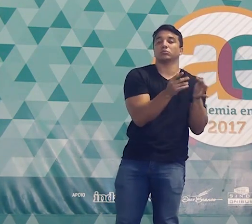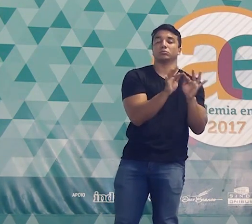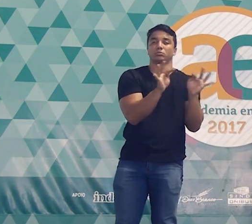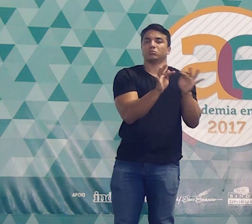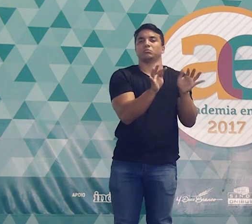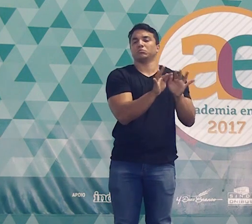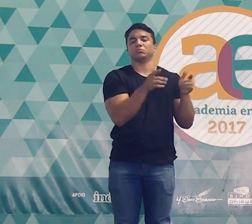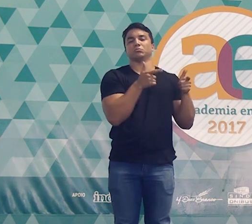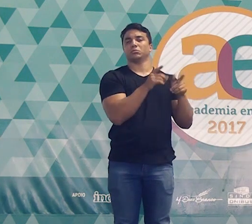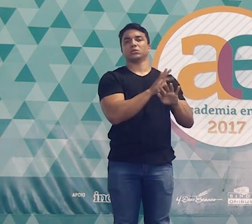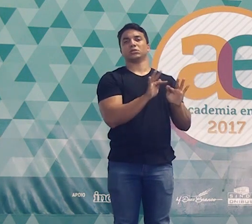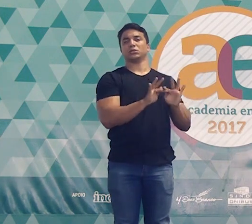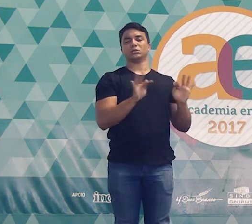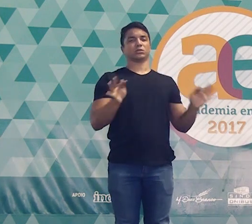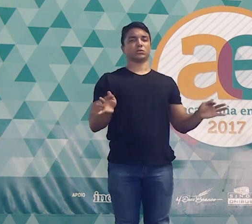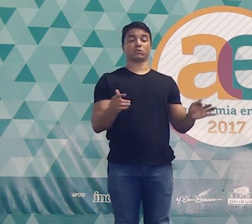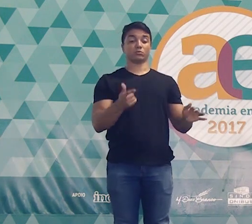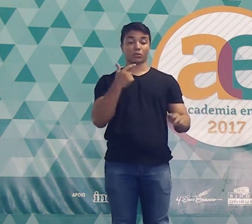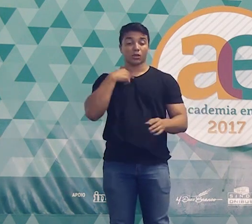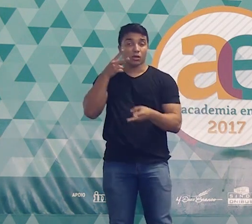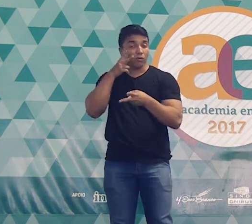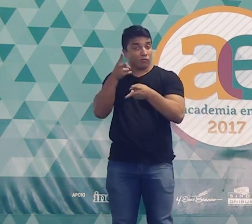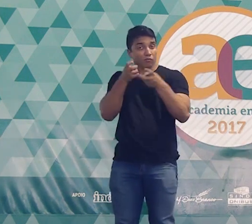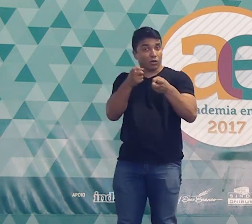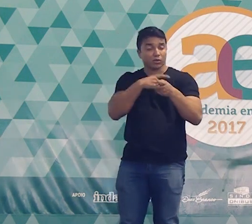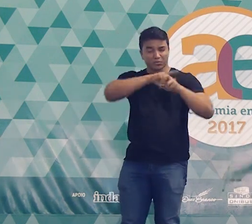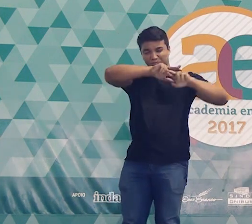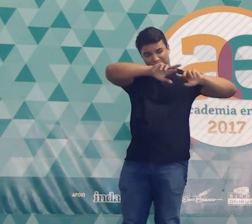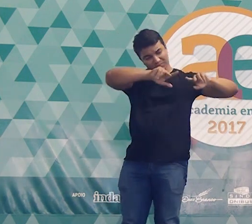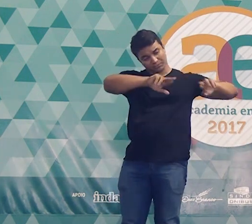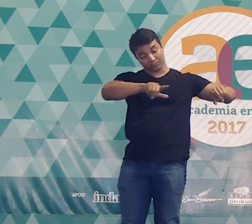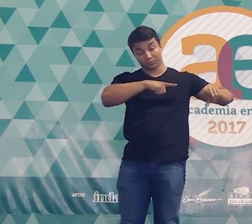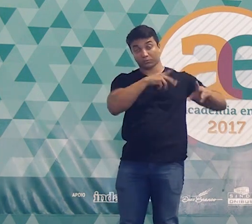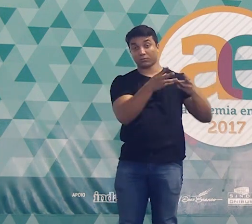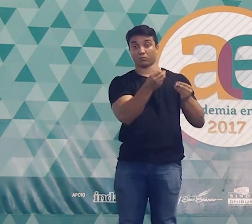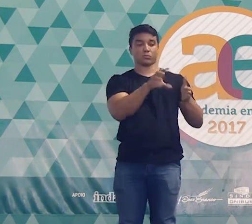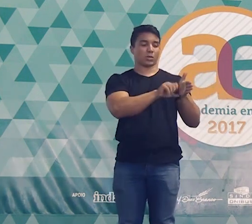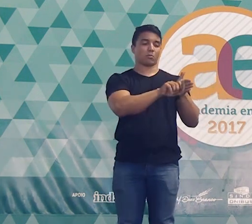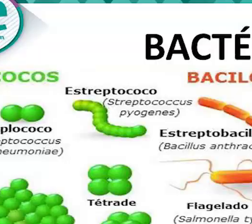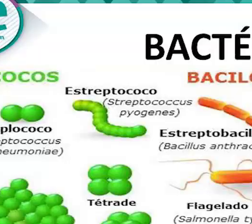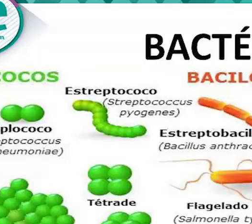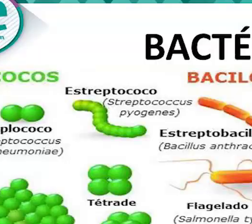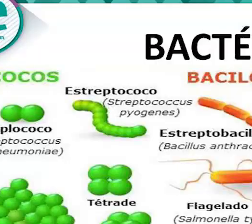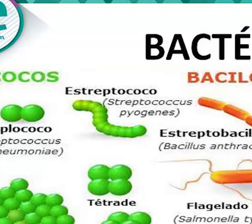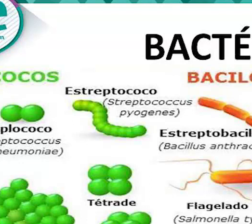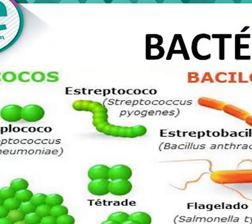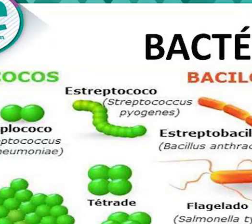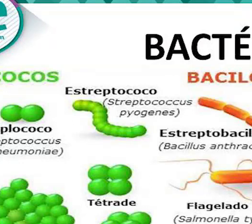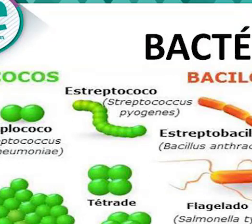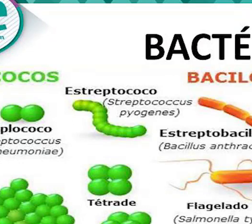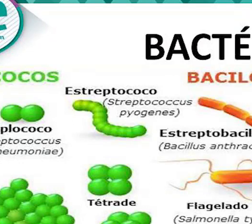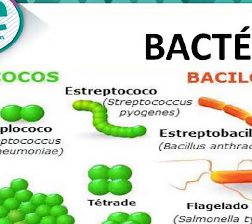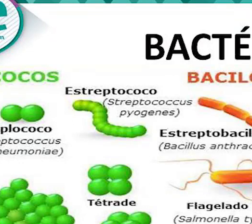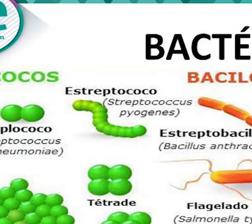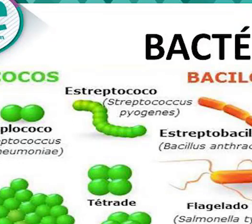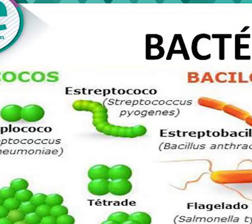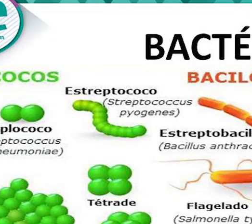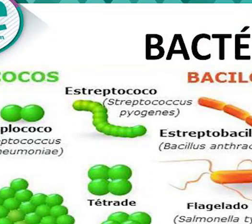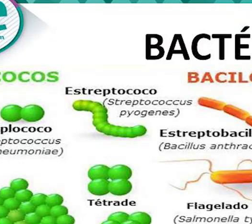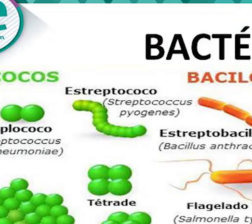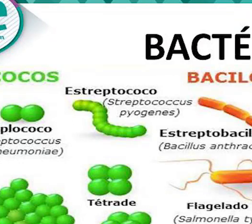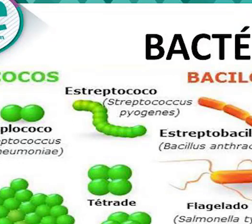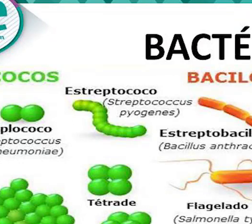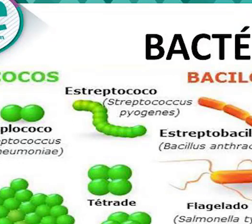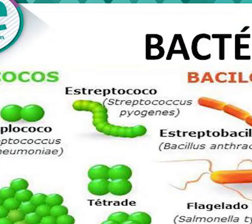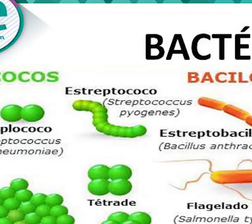né? Basicamente assim. Você olha que existem várias formações de bactéria. Você tem, por exemplo, a bactéria que parece um